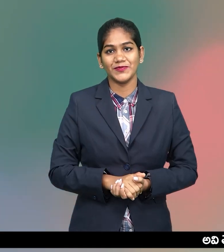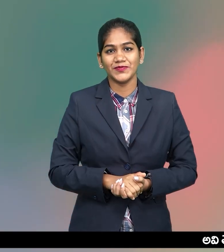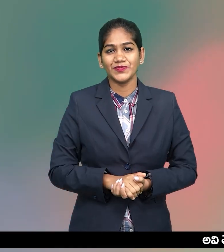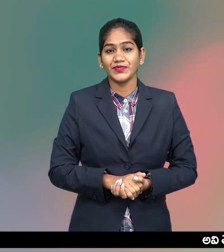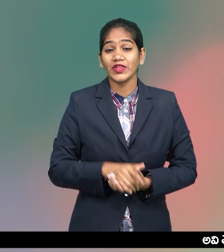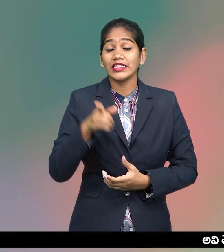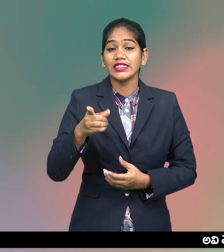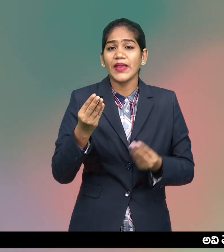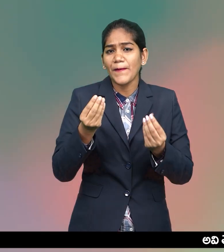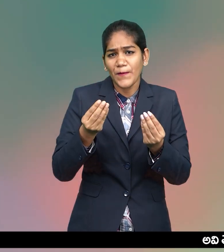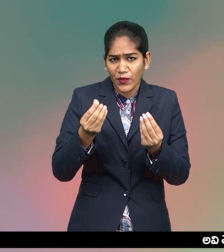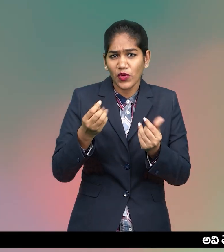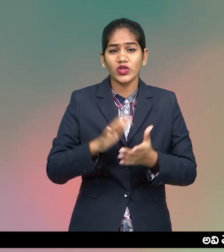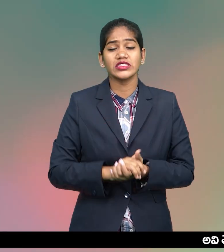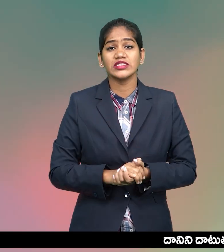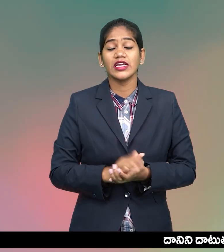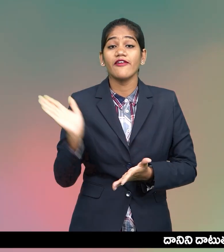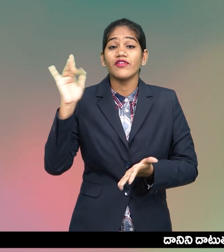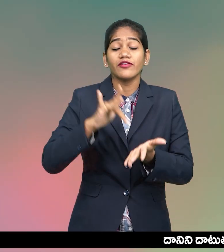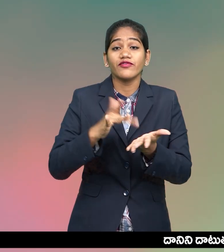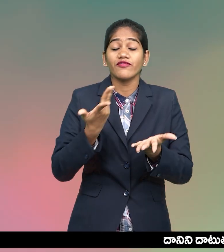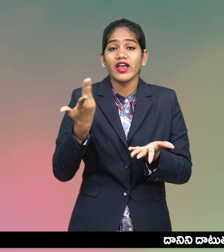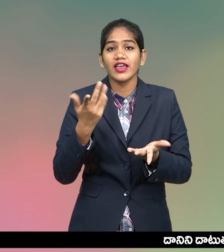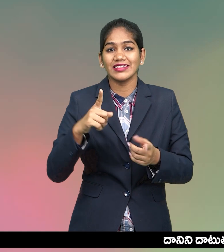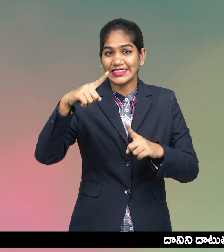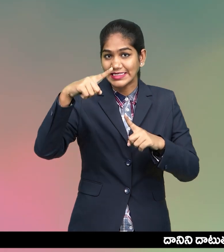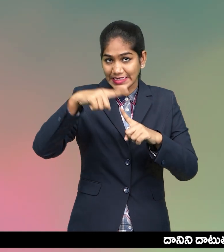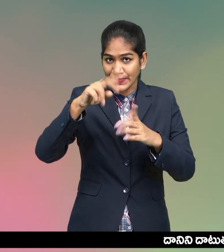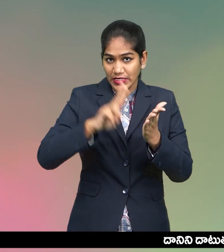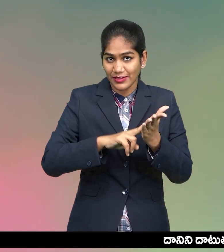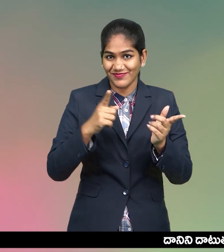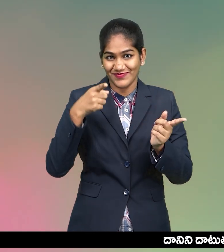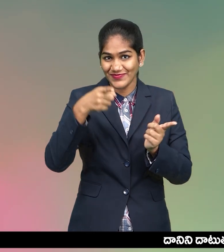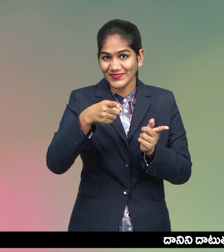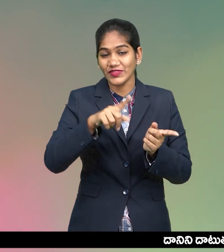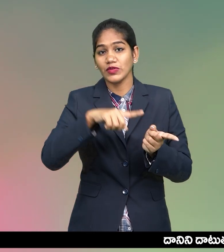అవి తేమను గ్రహిస్తాయి. దానిని దాటుతున్నప్పుడు బంగాళాఖాతం